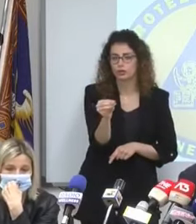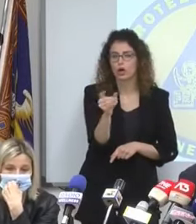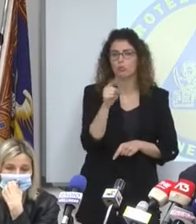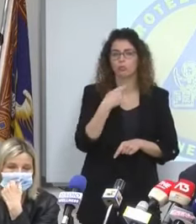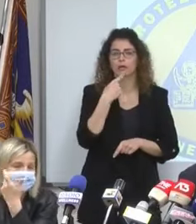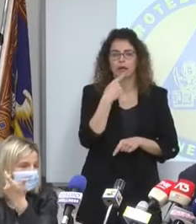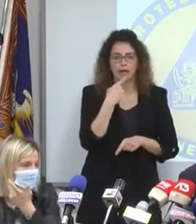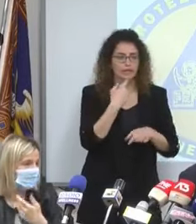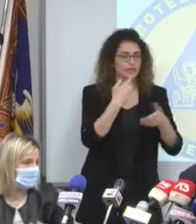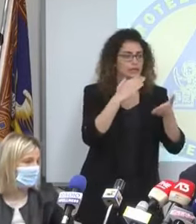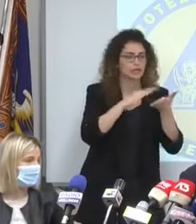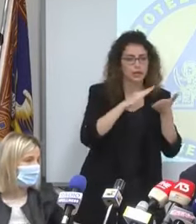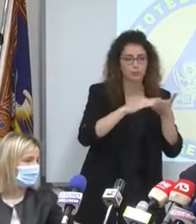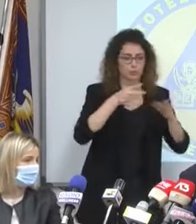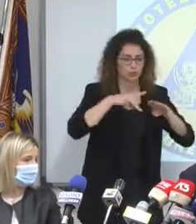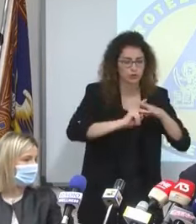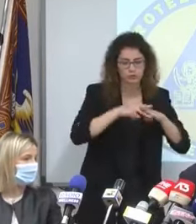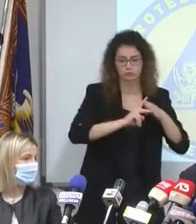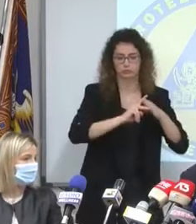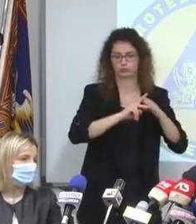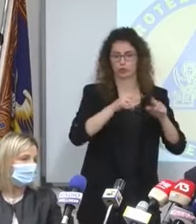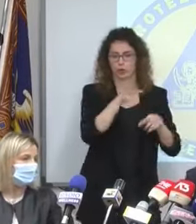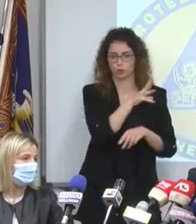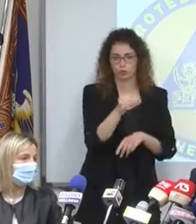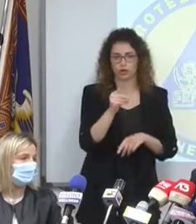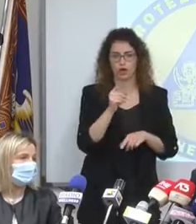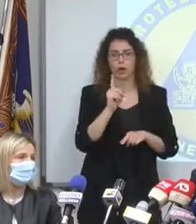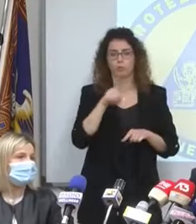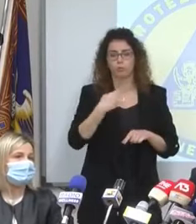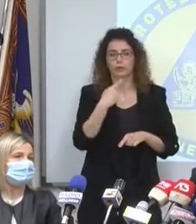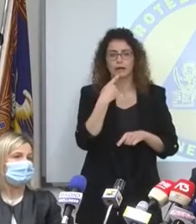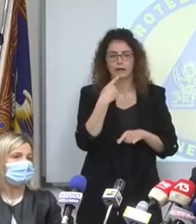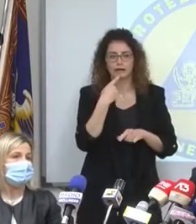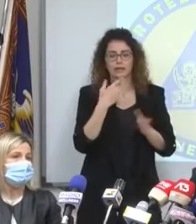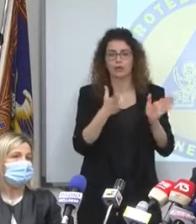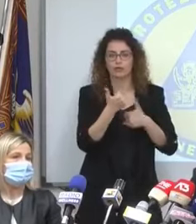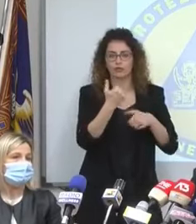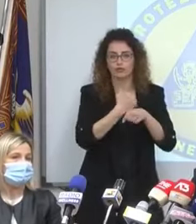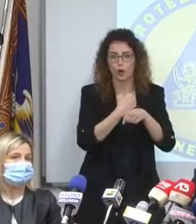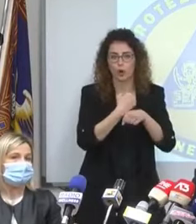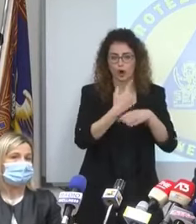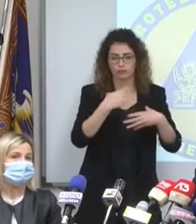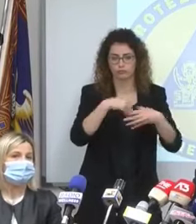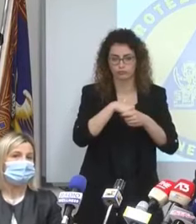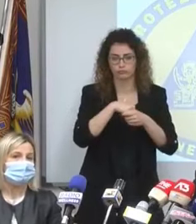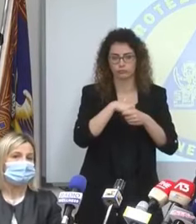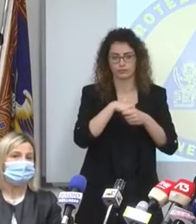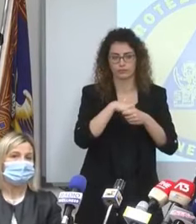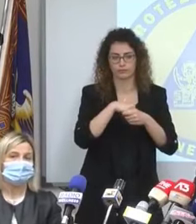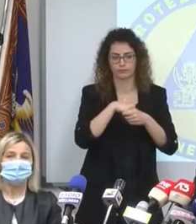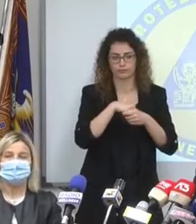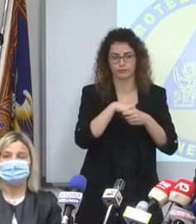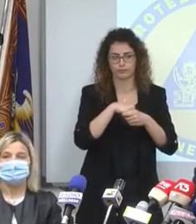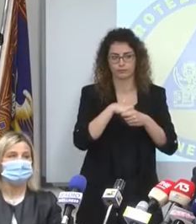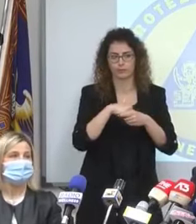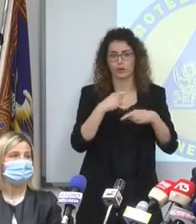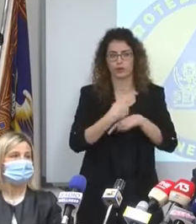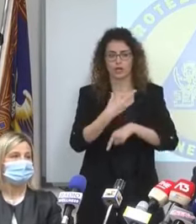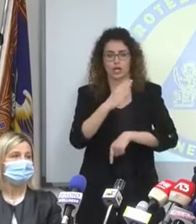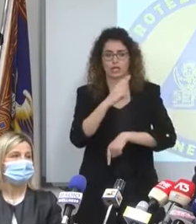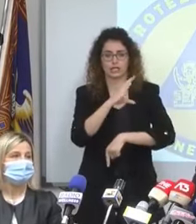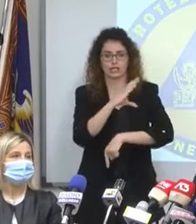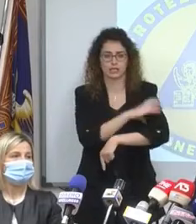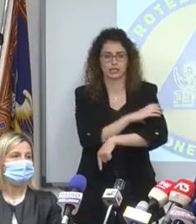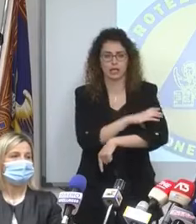passando attraverso i manutentori, tutti, peraltro anche con anche le rappresentanze dei lavoratori hanno sempre battuto sul fatto